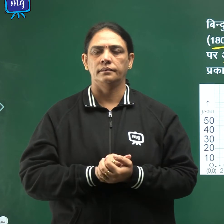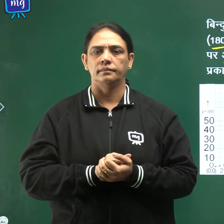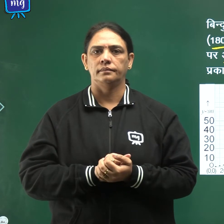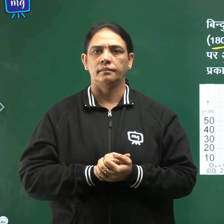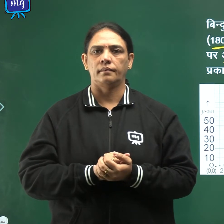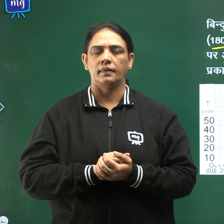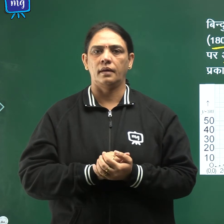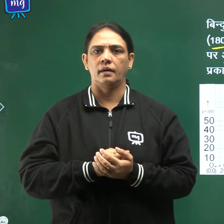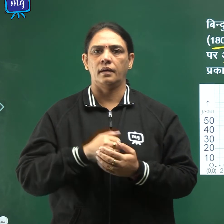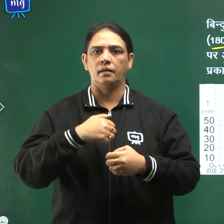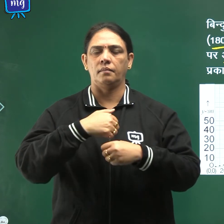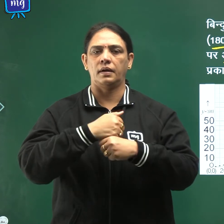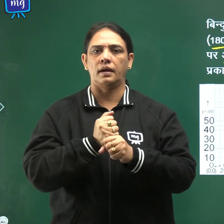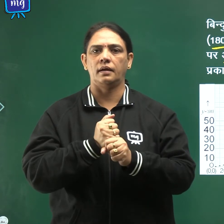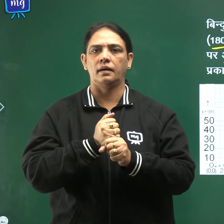आलेखित